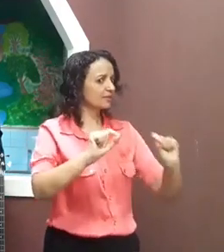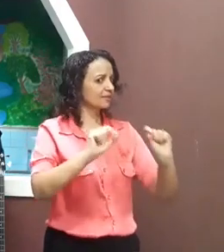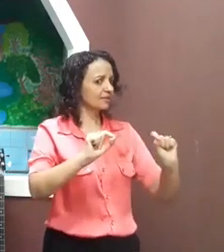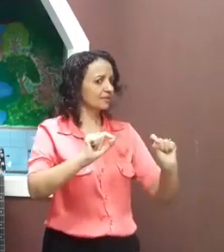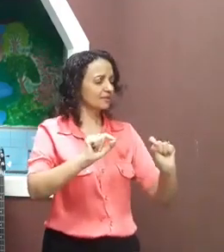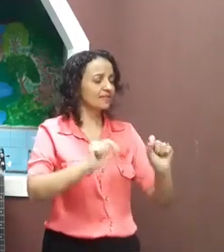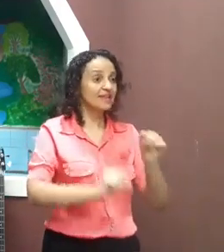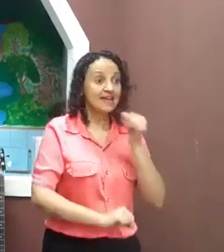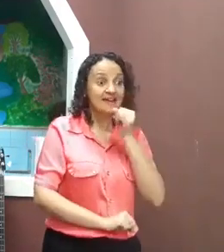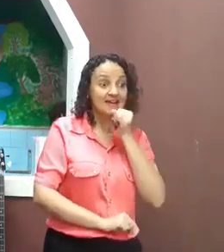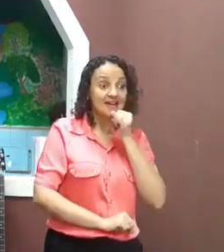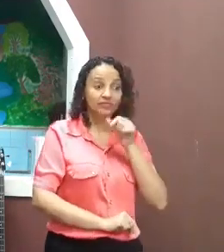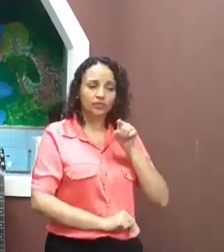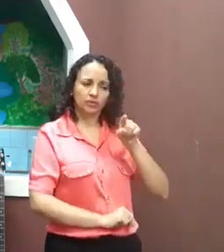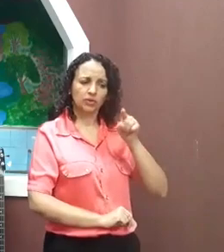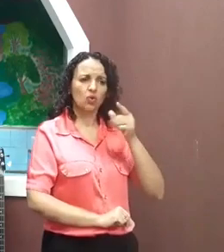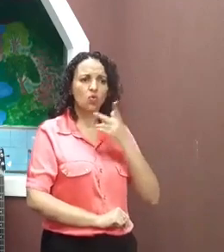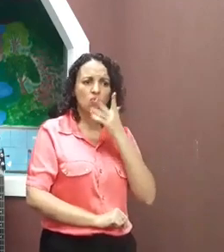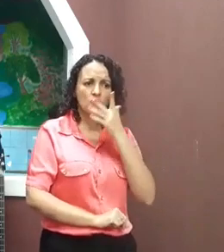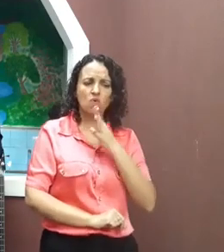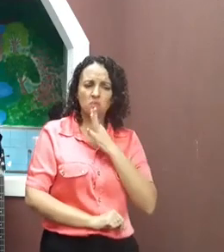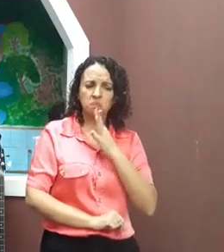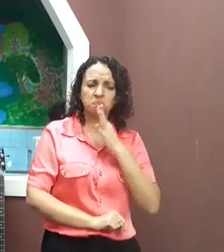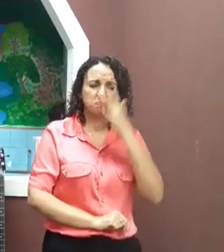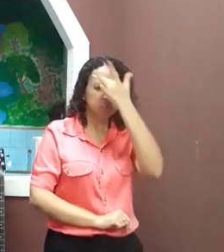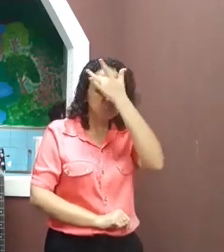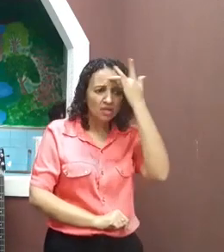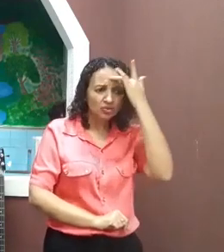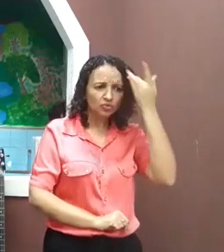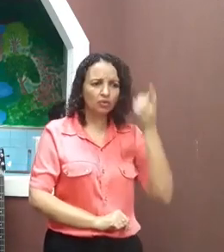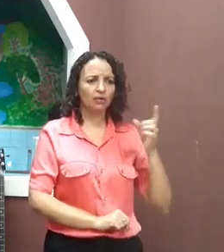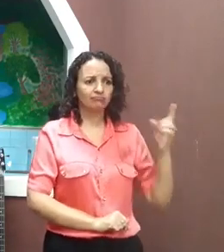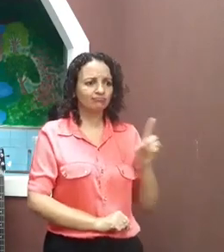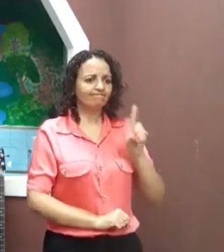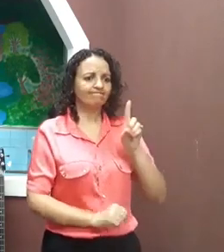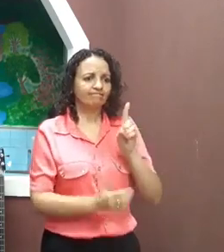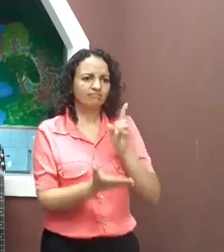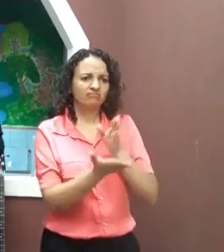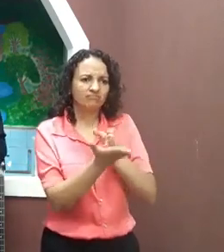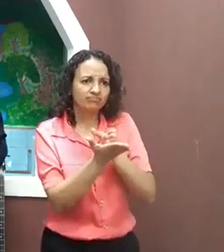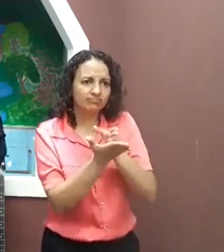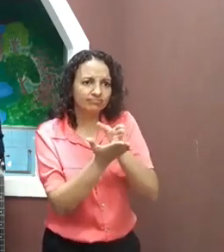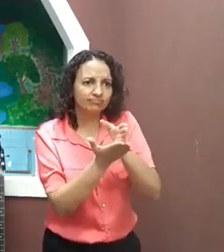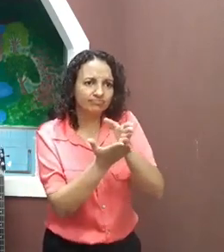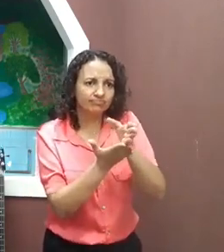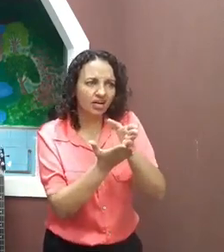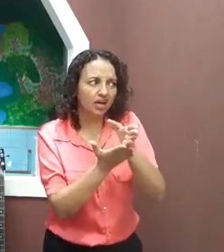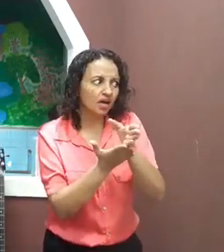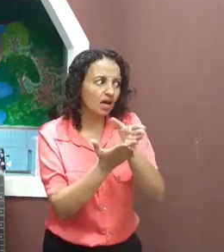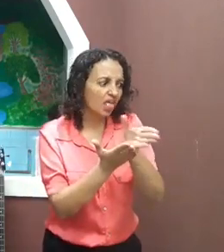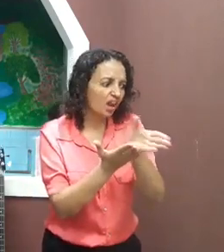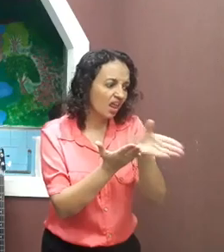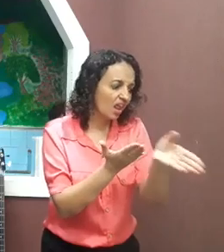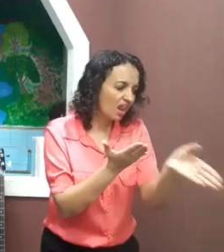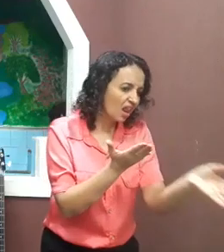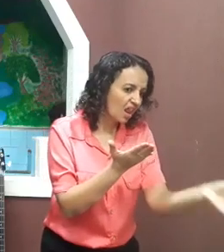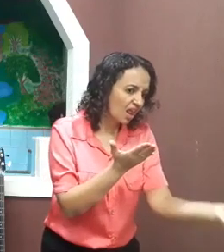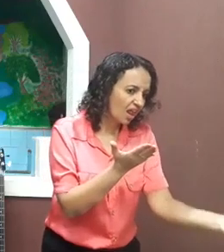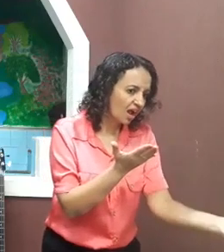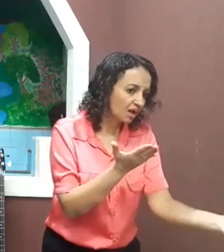conhecerem pessoas que se desviaram da verdade, não as desprezem. Procurem elas e tragam elas de